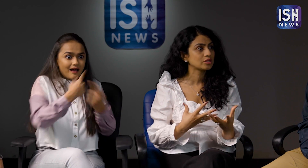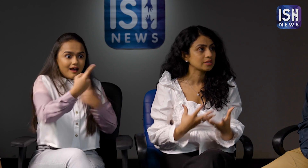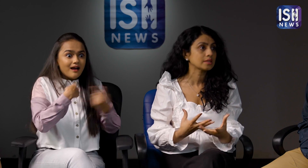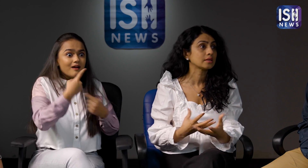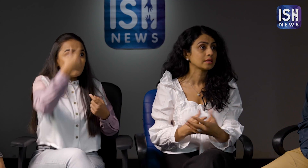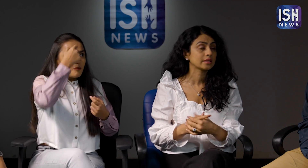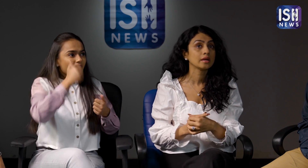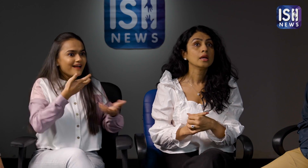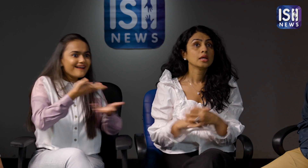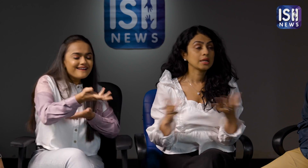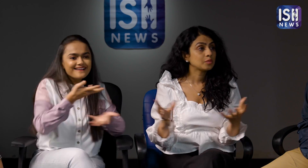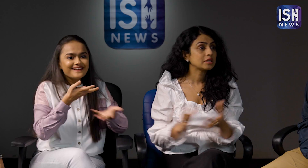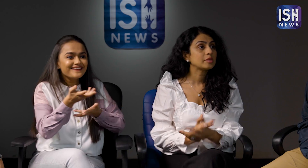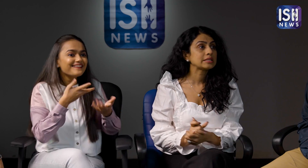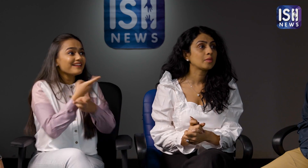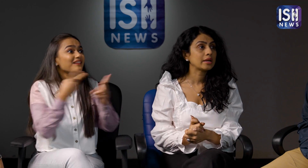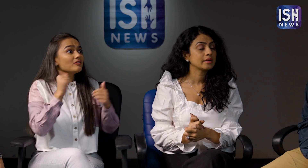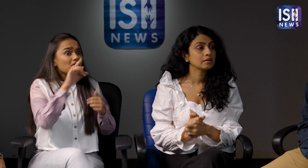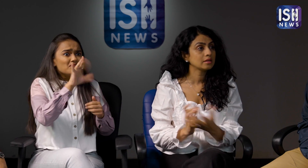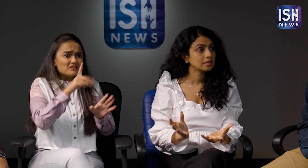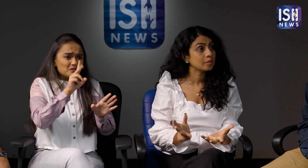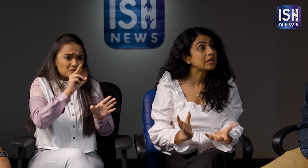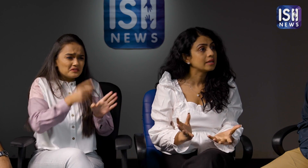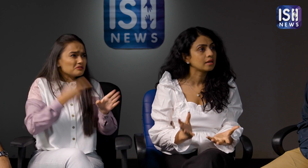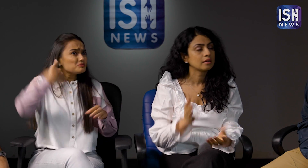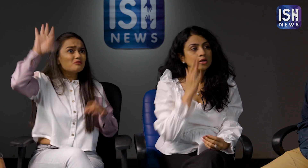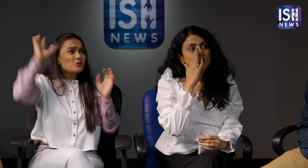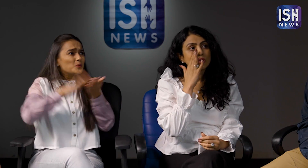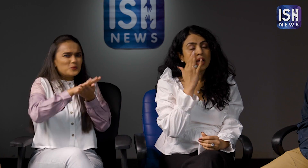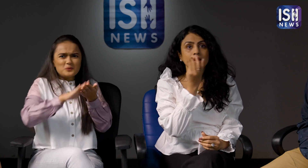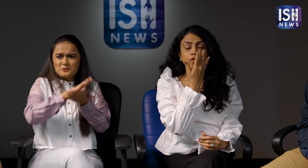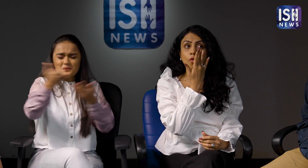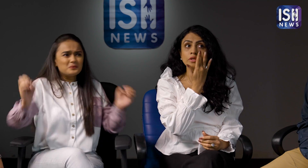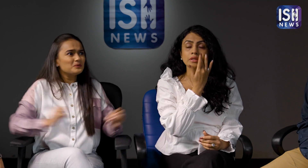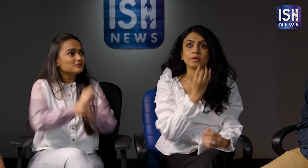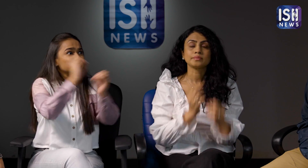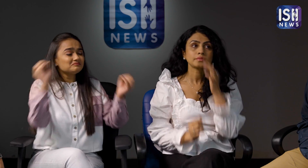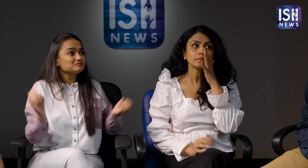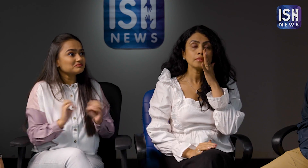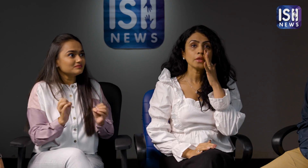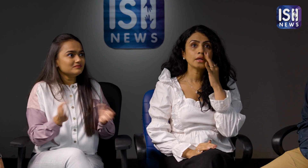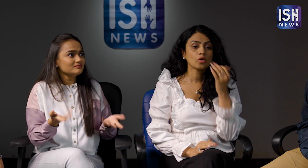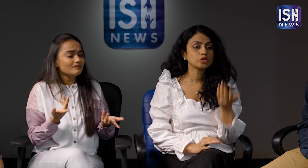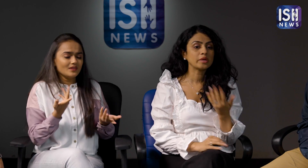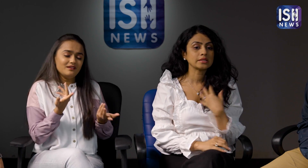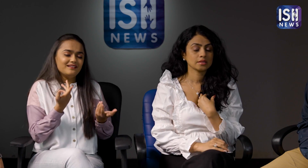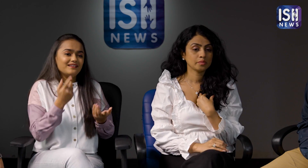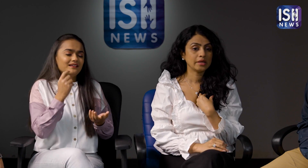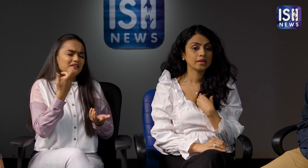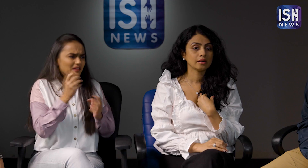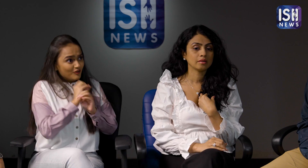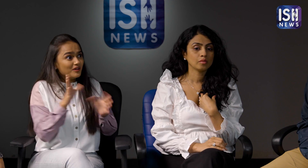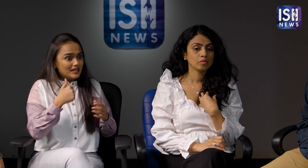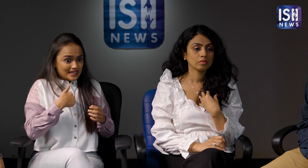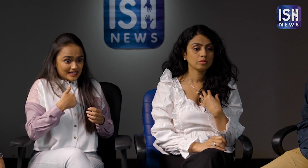अपनी इश्यूज डिस्कस कर सकते हैं. शायद 15-20 साल पहले ये भी नहीं था. एंड ऑफ कोर्स it also makes